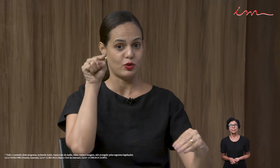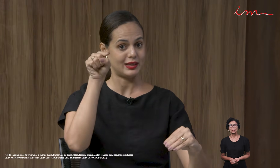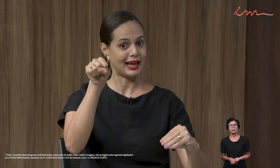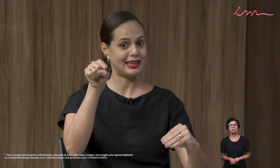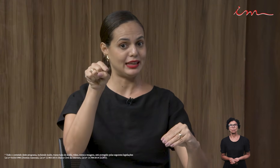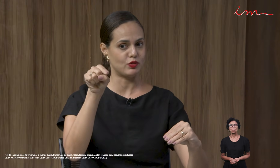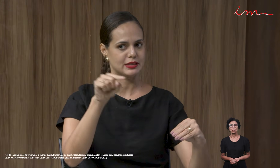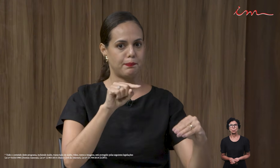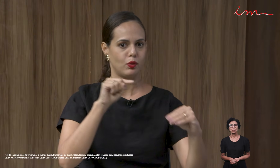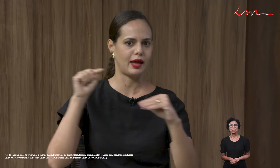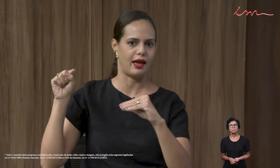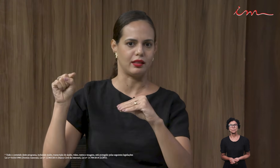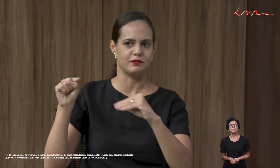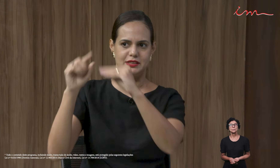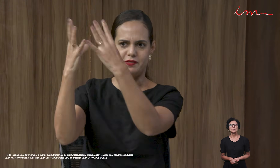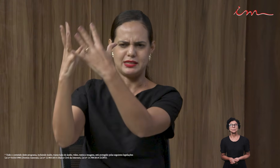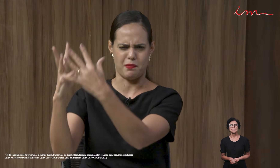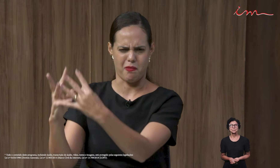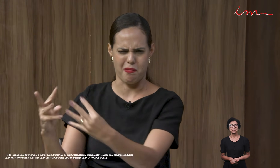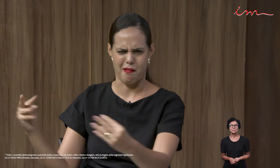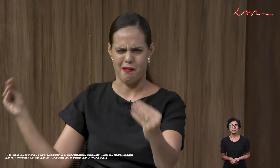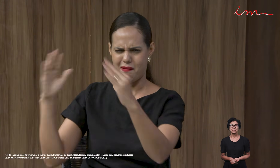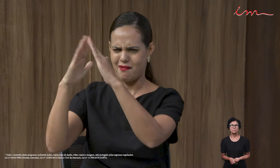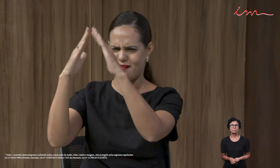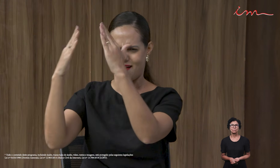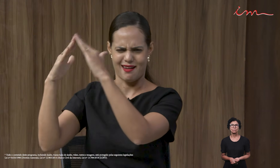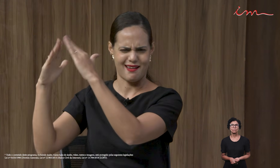Você já falou que tá aqui, então você pula ela. Você vai fazer...